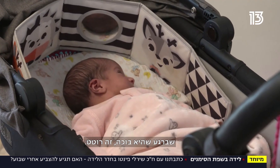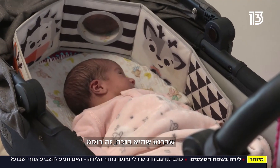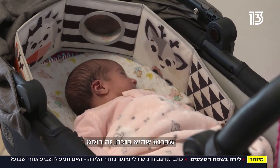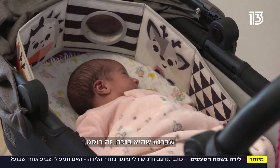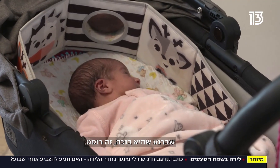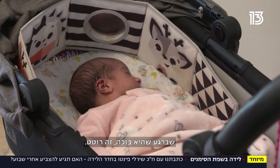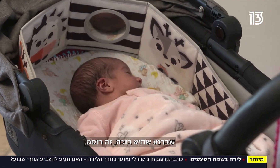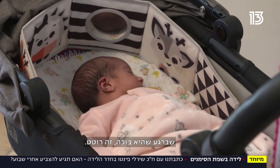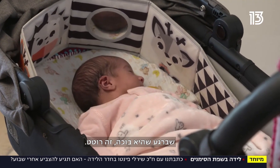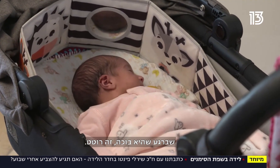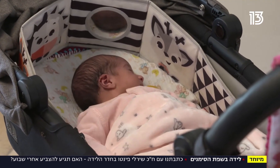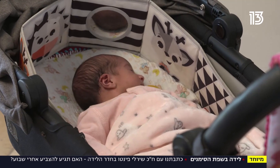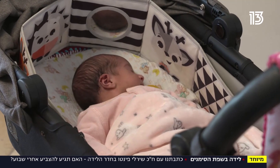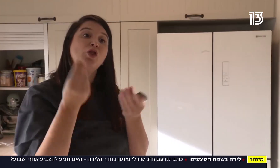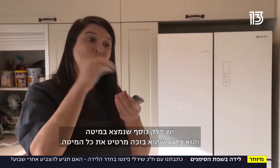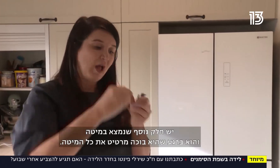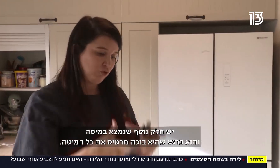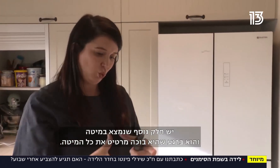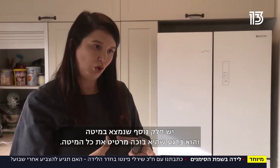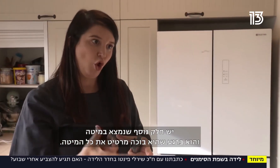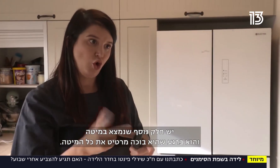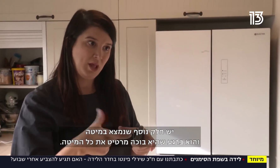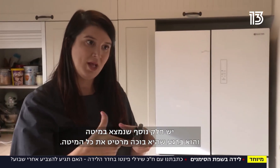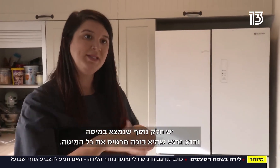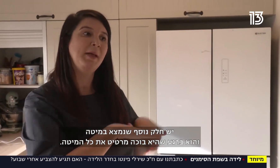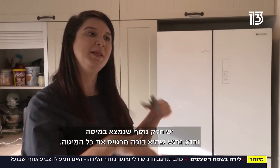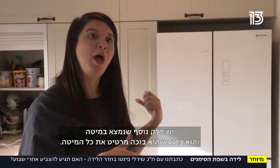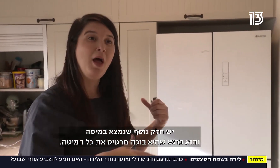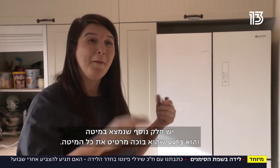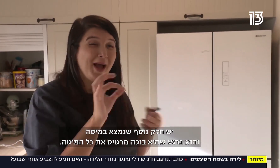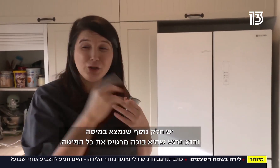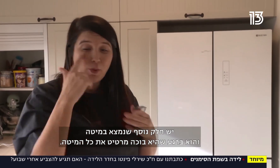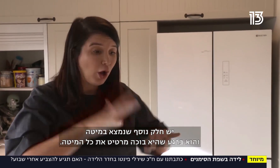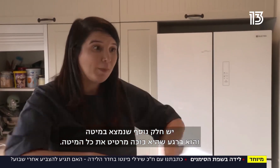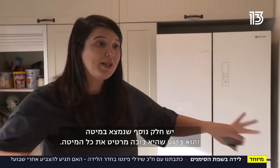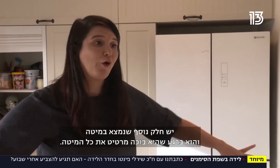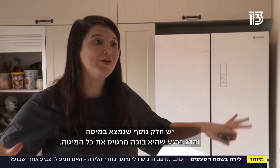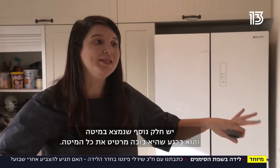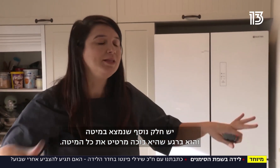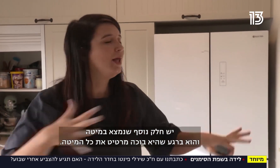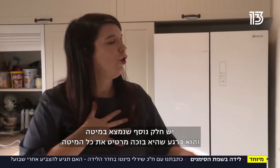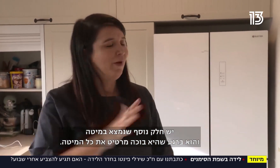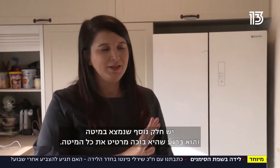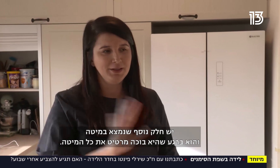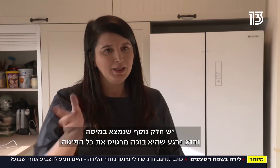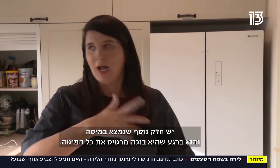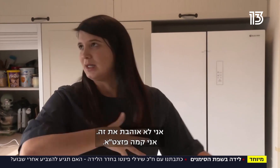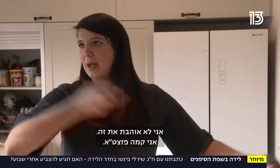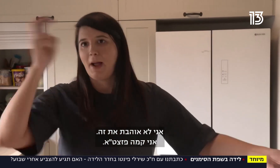שברגע שהיא בוכה זה רוטט, יש חלק נוסף שנמצא במיטה, והוא ברגע שהיא בוכה מרטיט את כל המיטה, אני לא אוהבת את